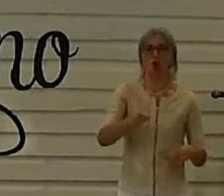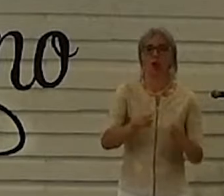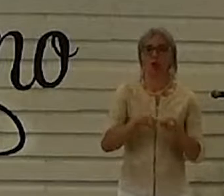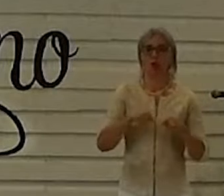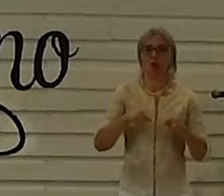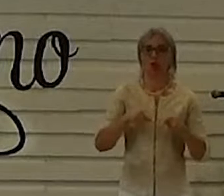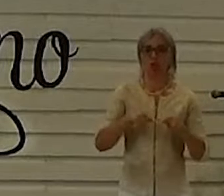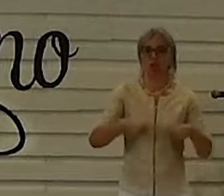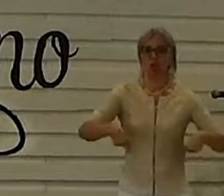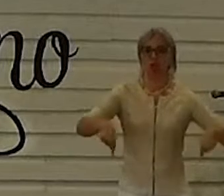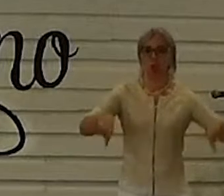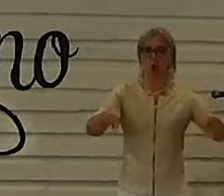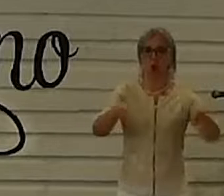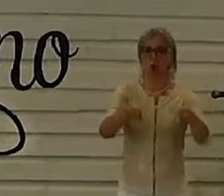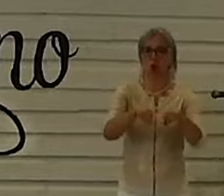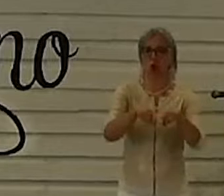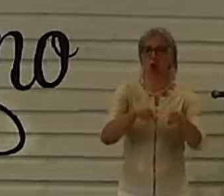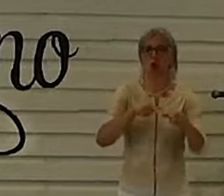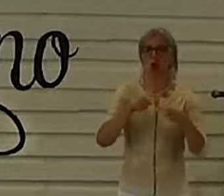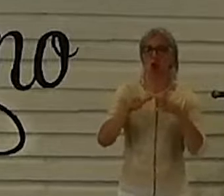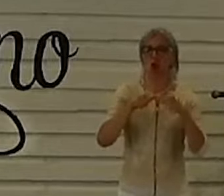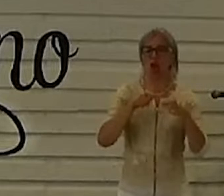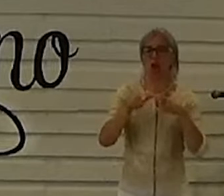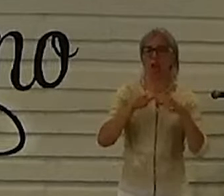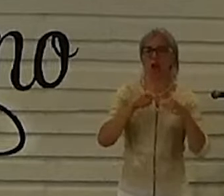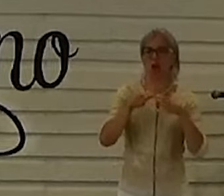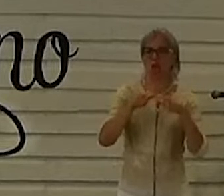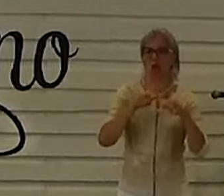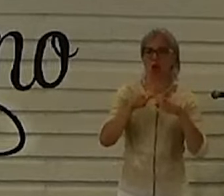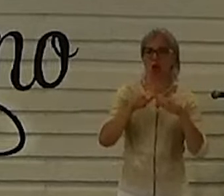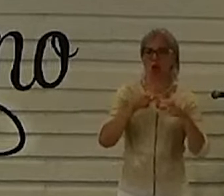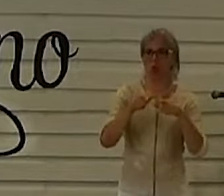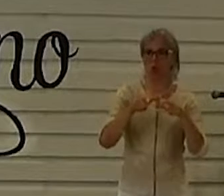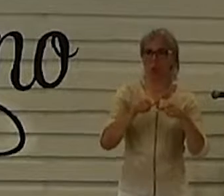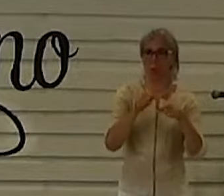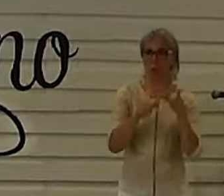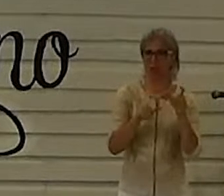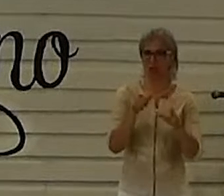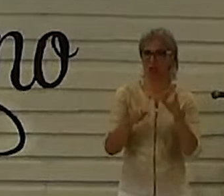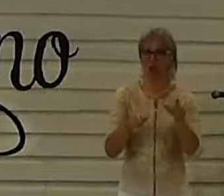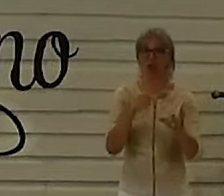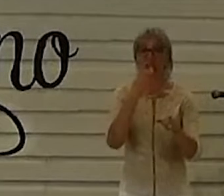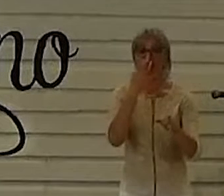Collaboratori per l'opera di Dio, cioè collaborare in questa chiesa. Avere